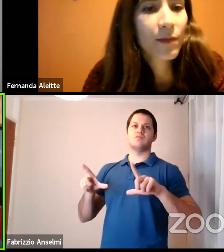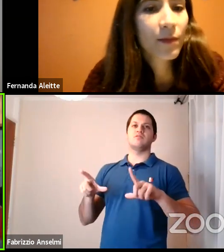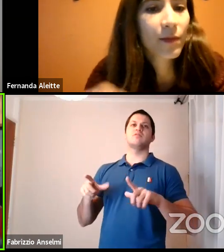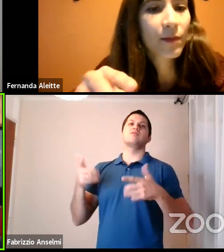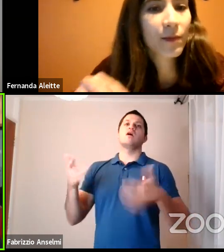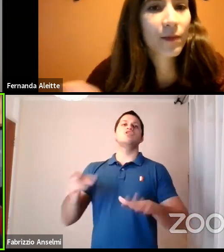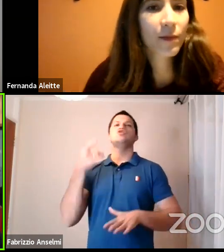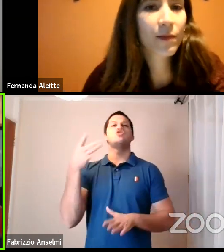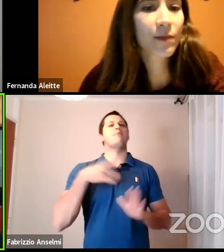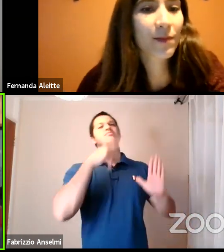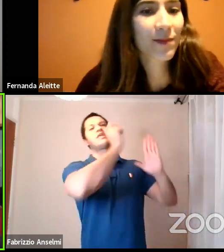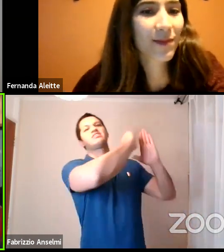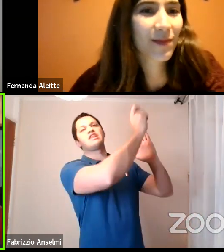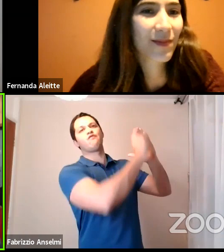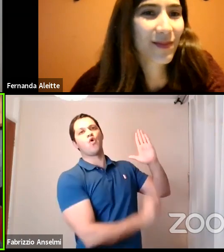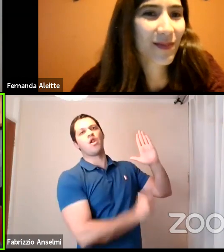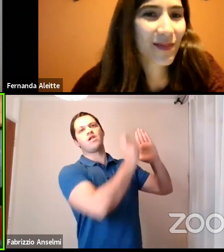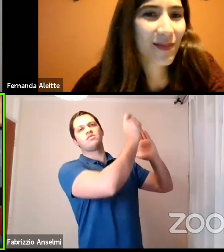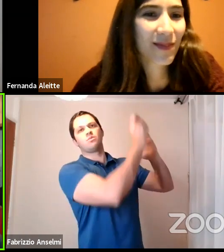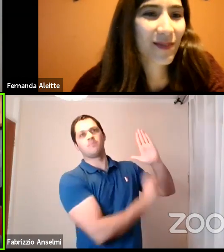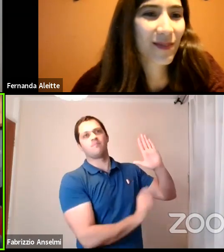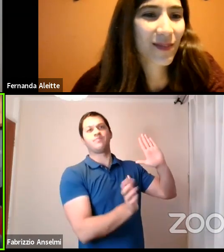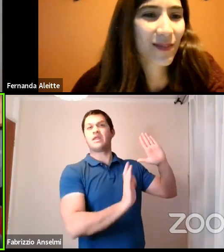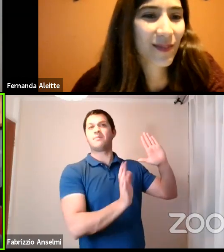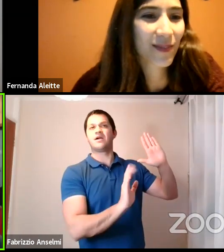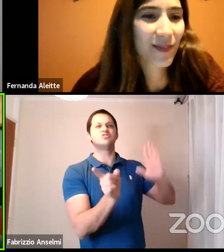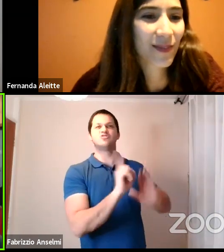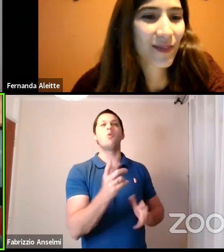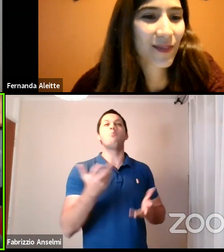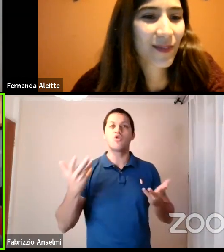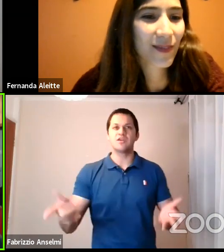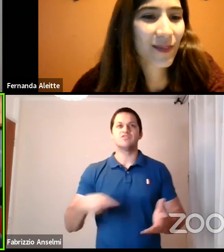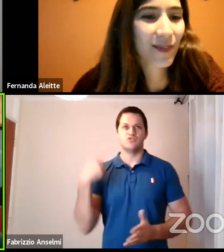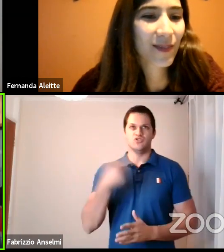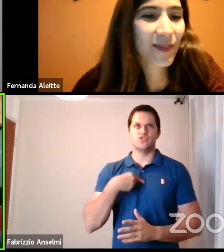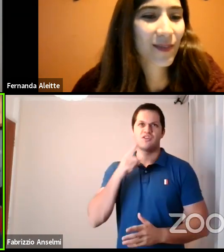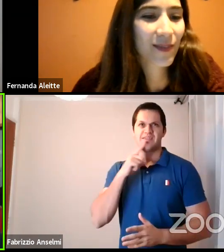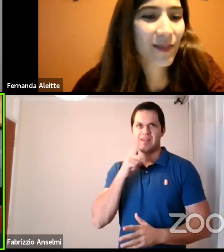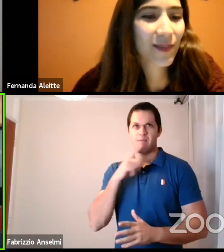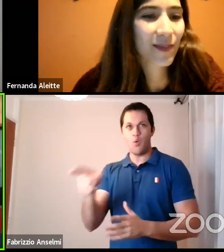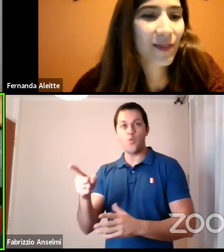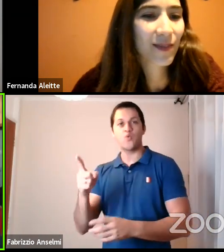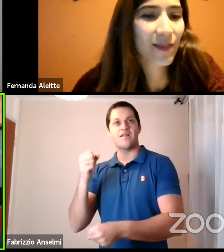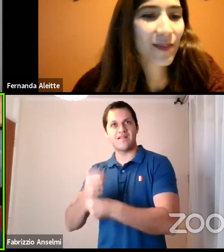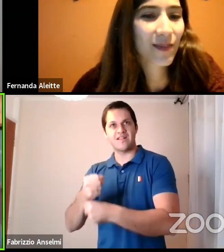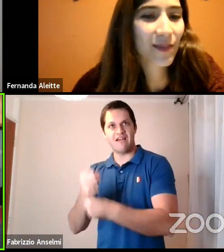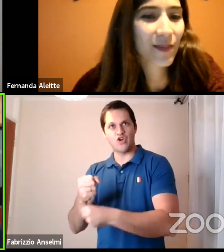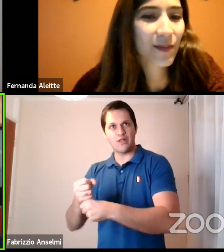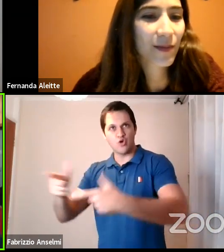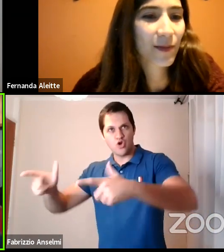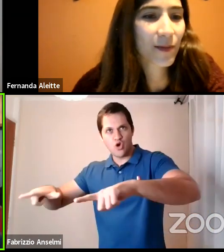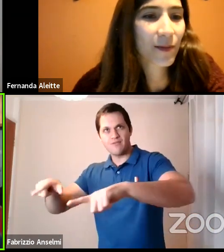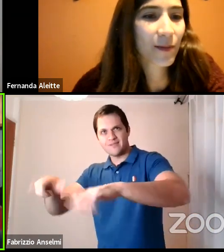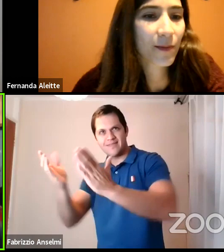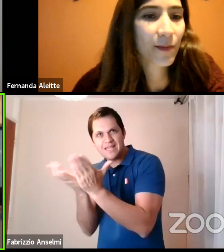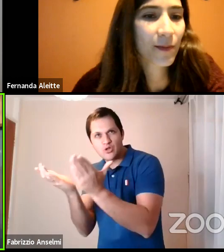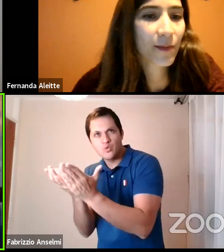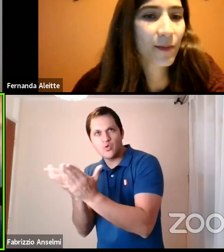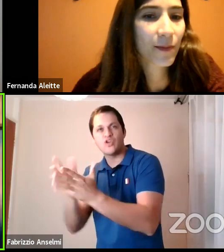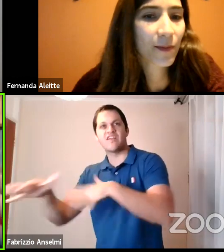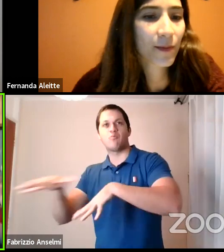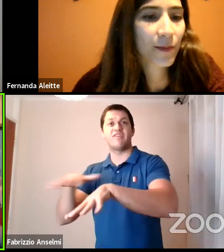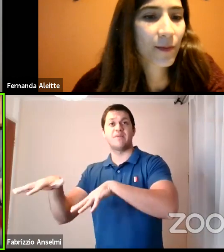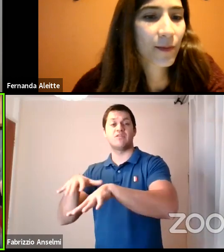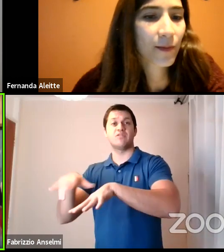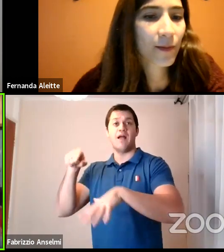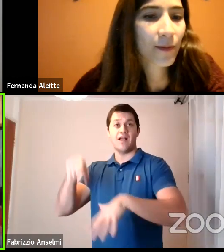pizarra. Por eso tenemos un laboratorio de estudio del movimiento, cosas que otras escuelas de kinesiología, en Chile todas las tienen, pero en otros países